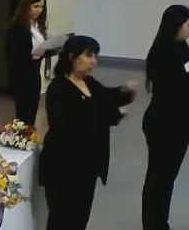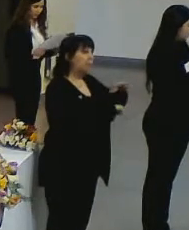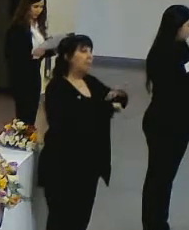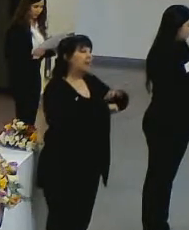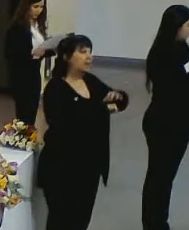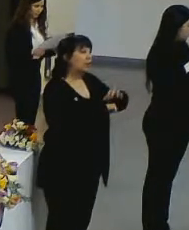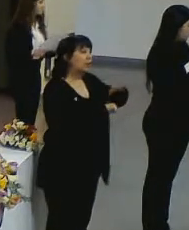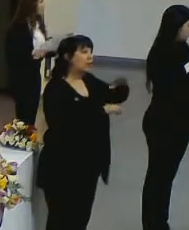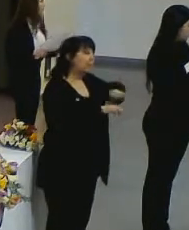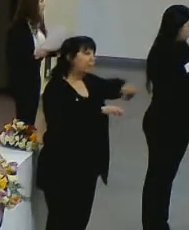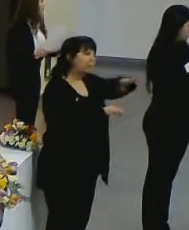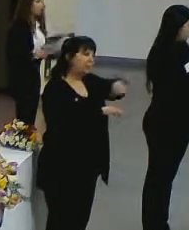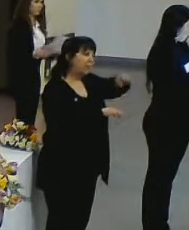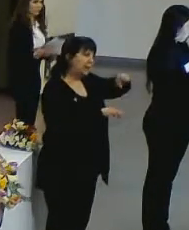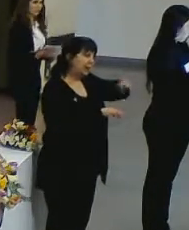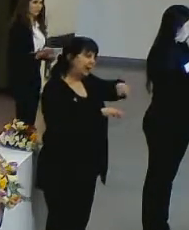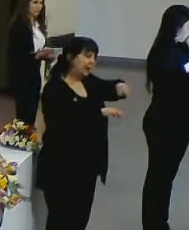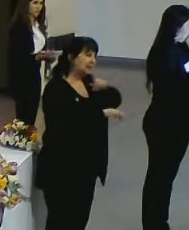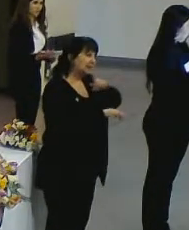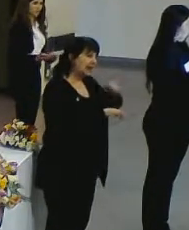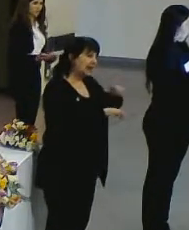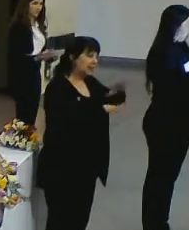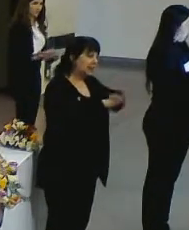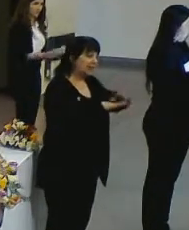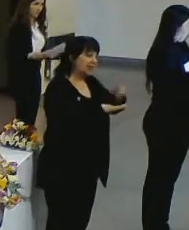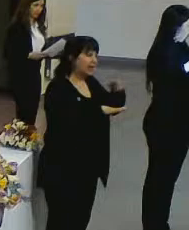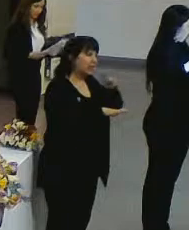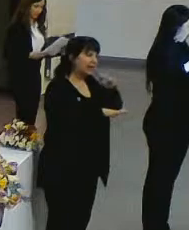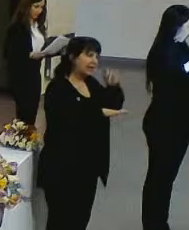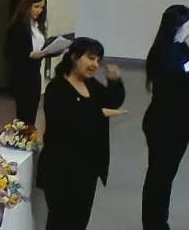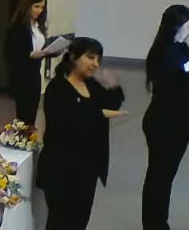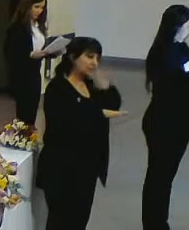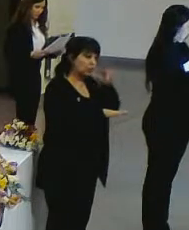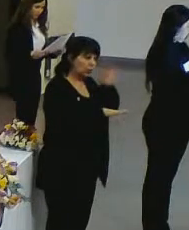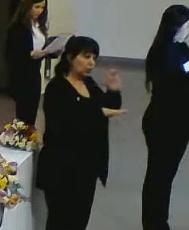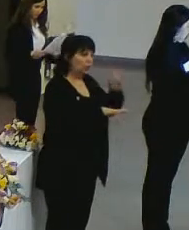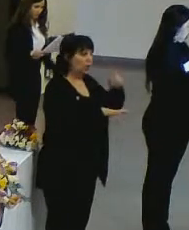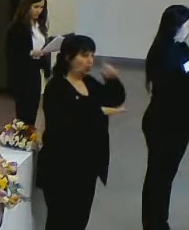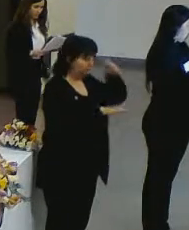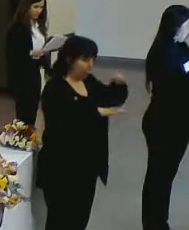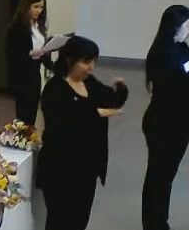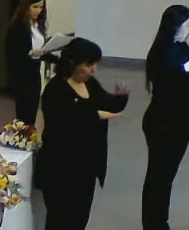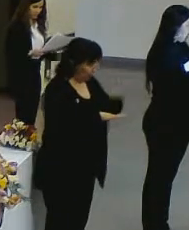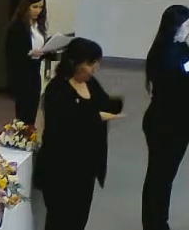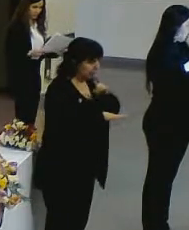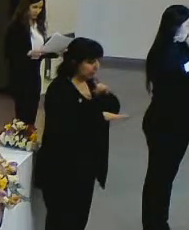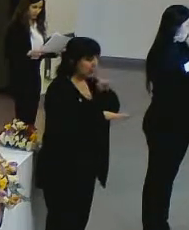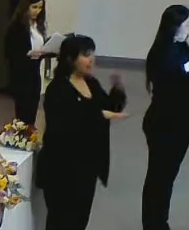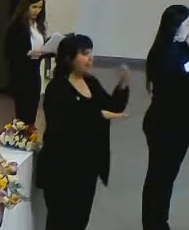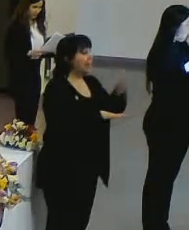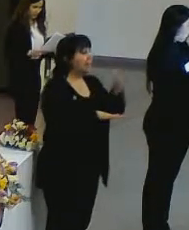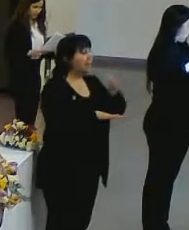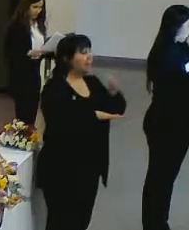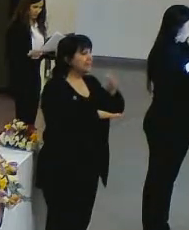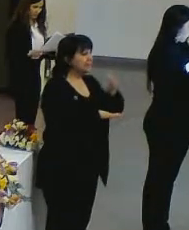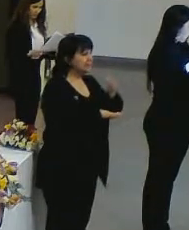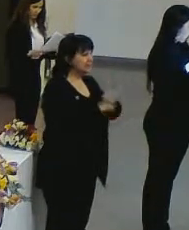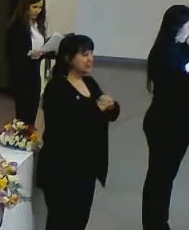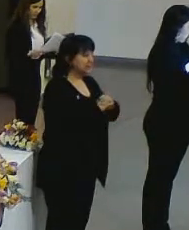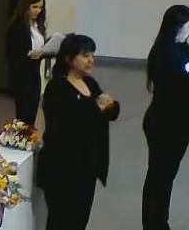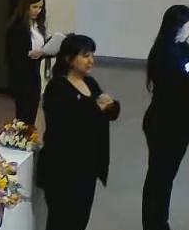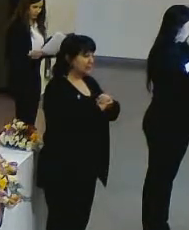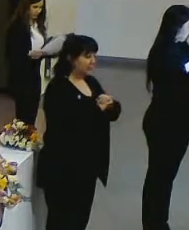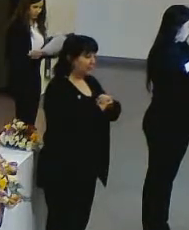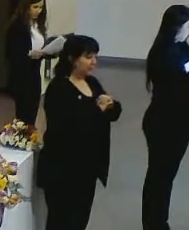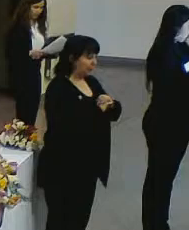de planta en consultorio de mediano riesgo en Hospital Humberto Notti. Especializada en psiquiatría